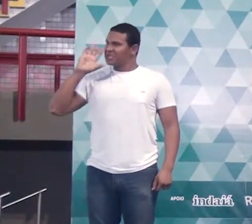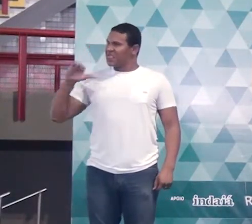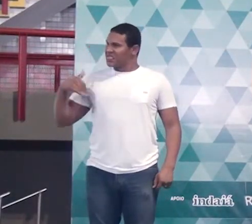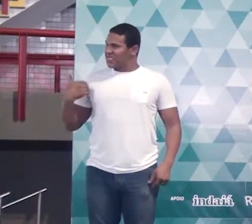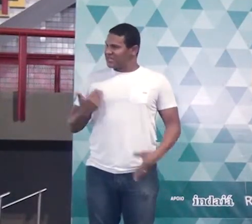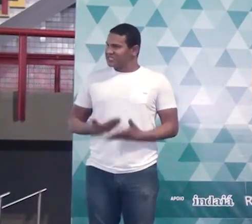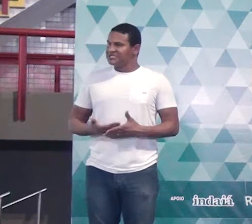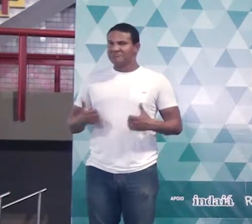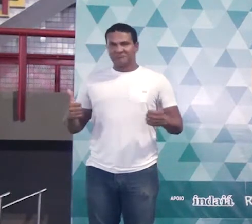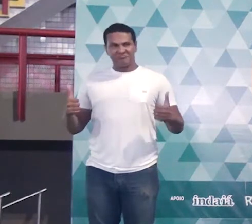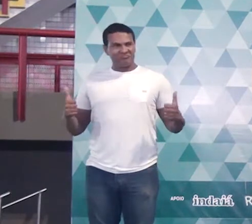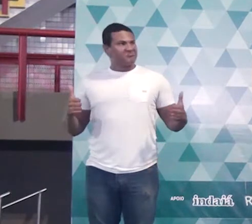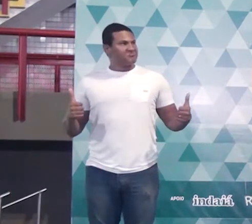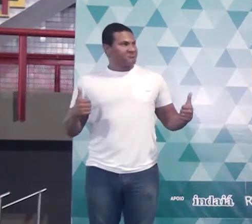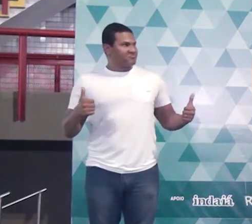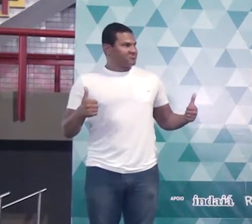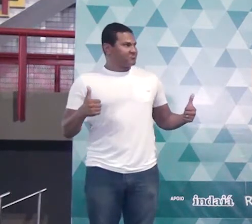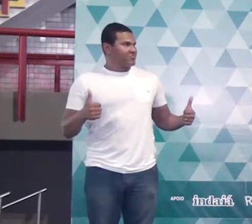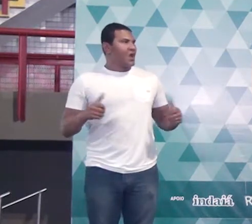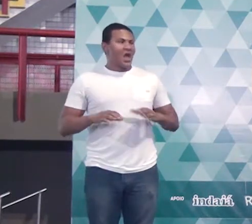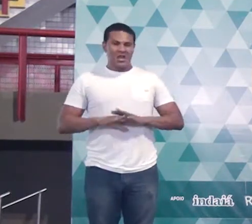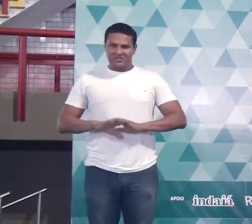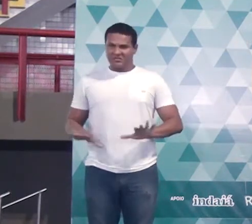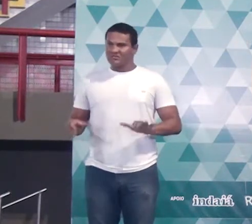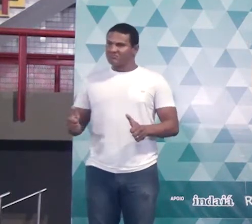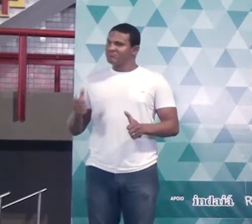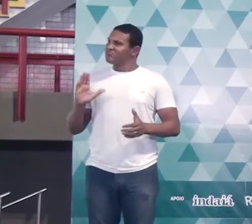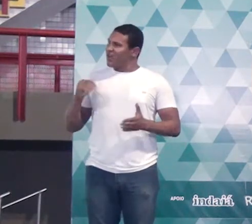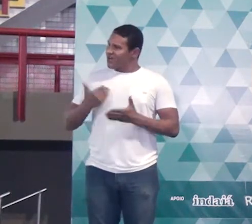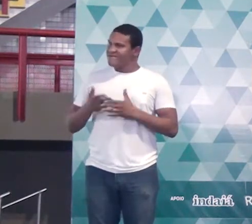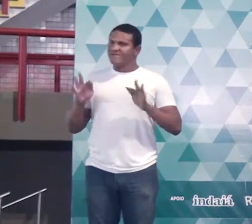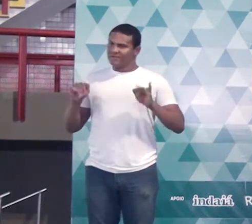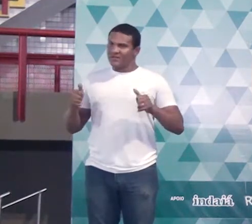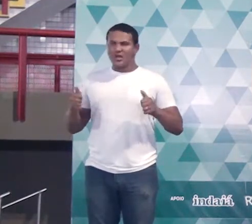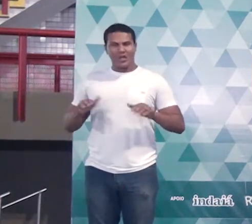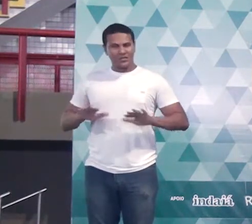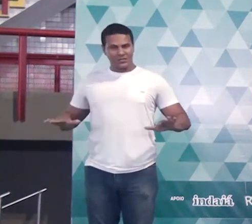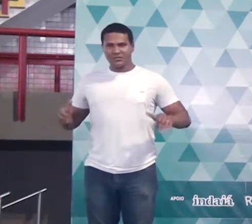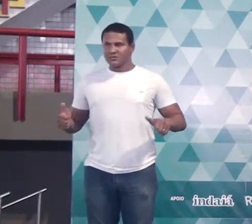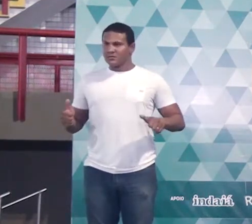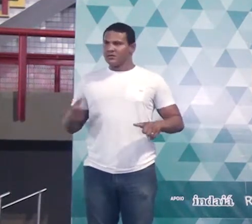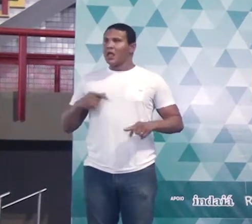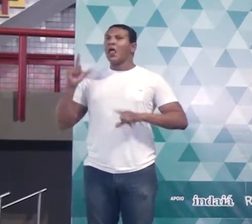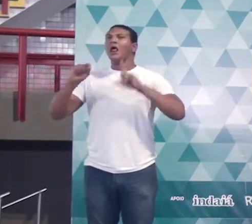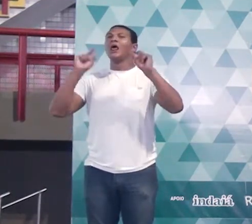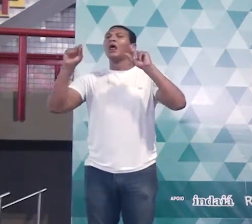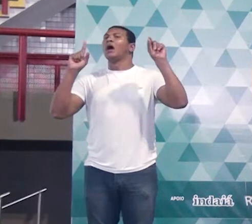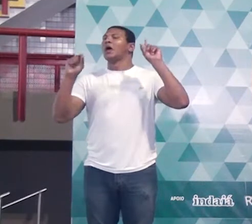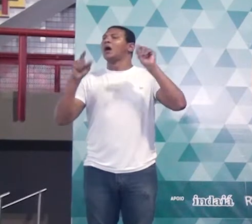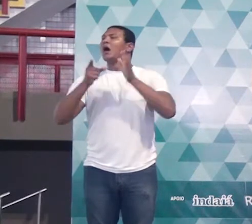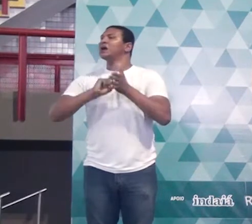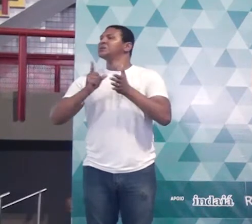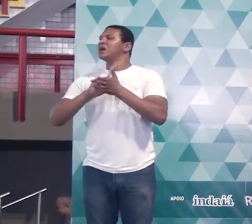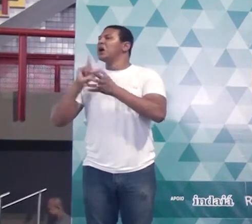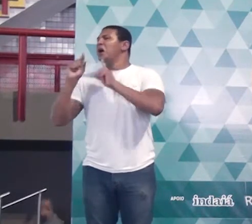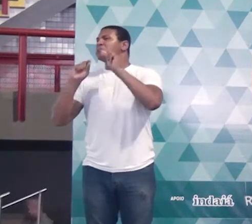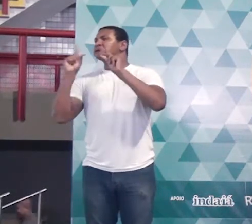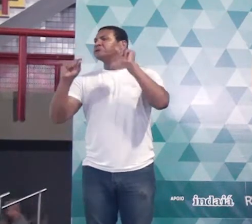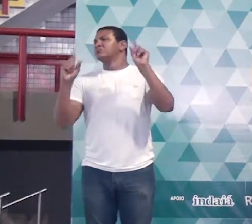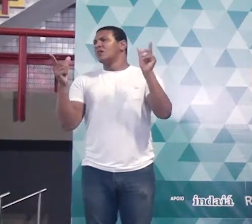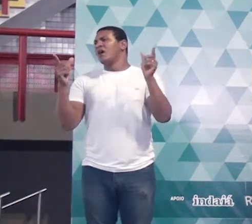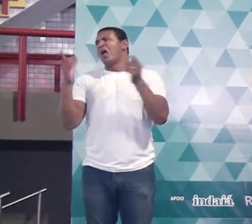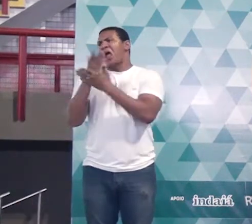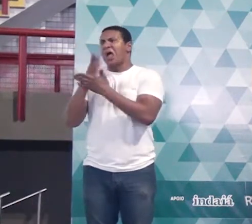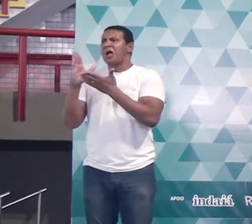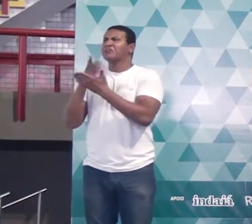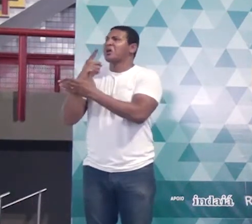final. Vale a pena sim, né? Sempre até o final. Não pode sair antes. Claro que alguns saem antes porque tem